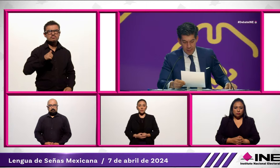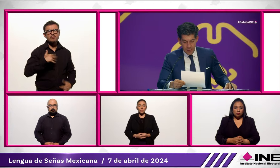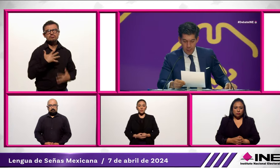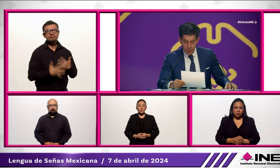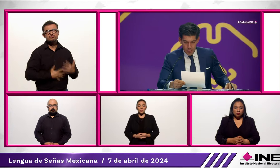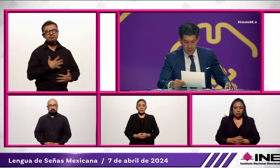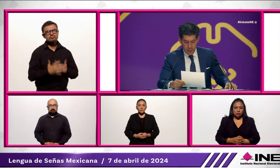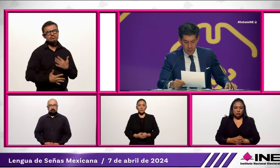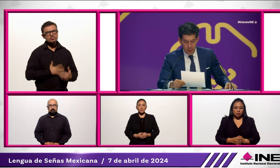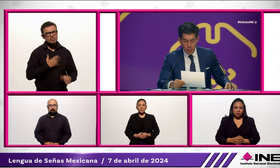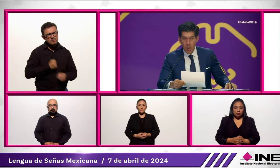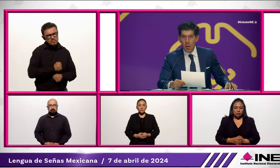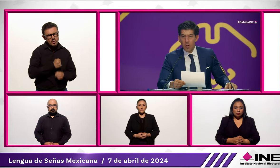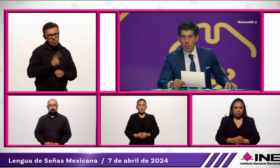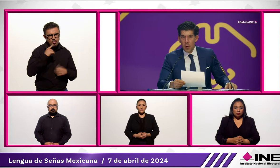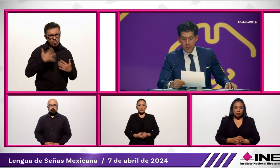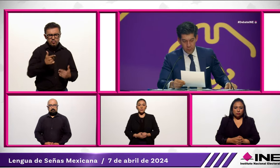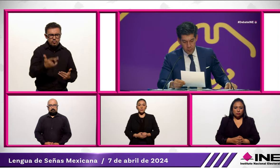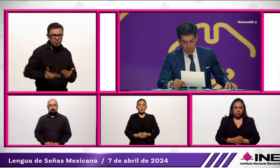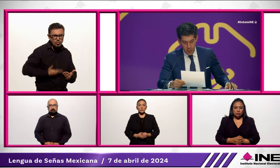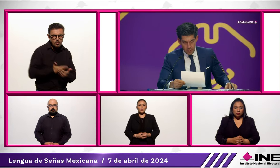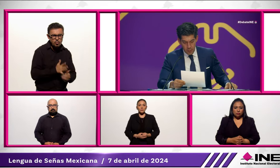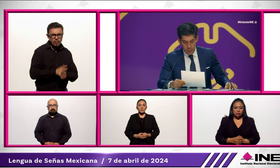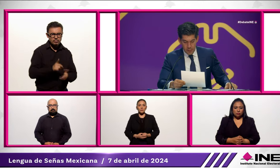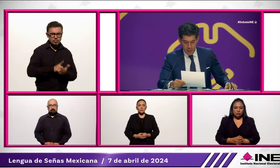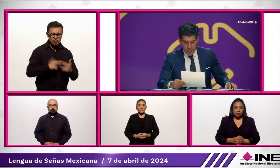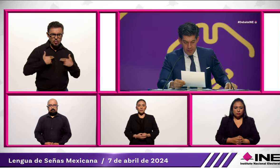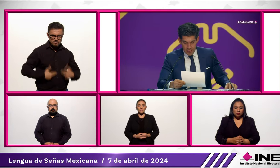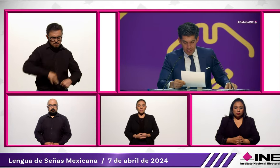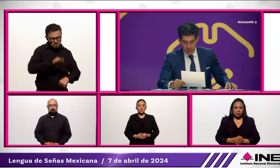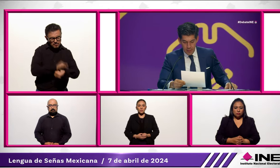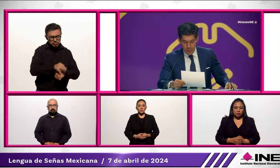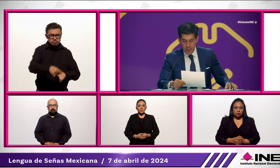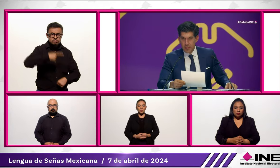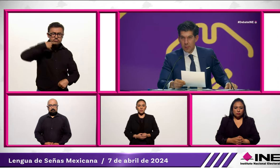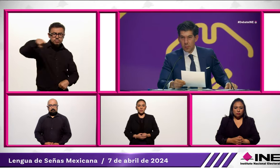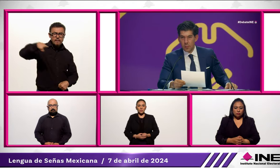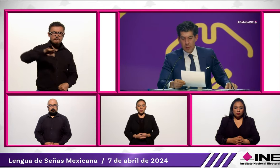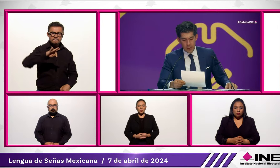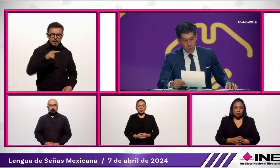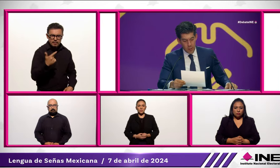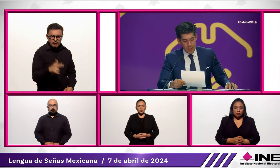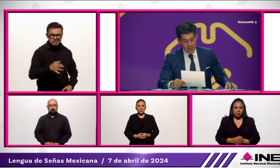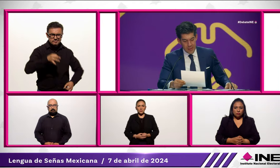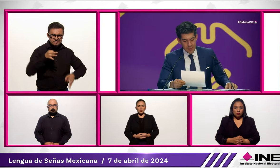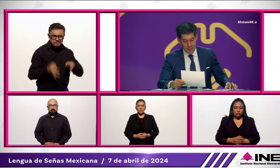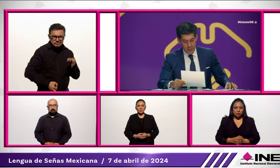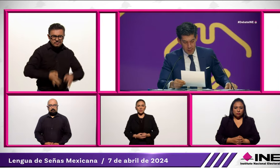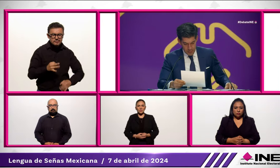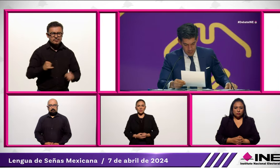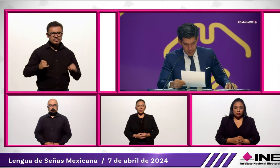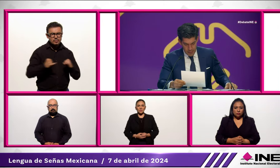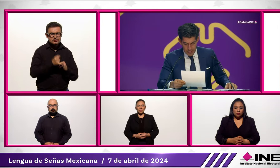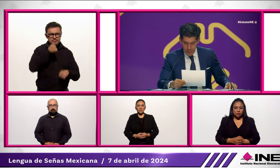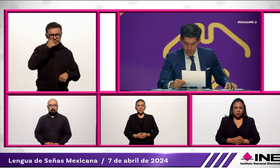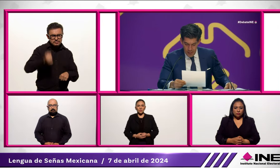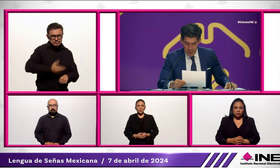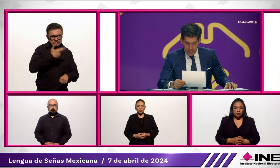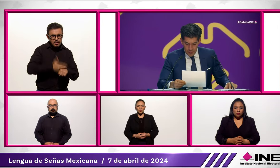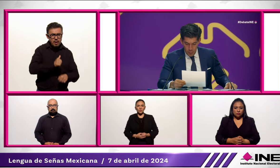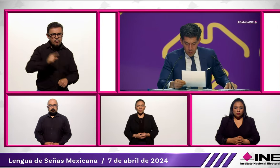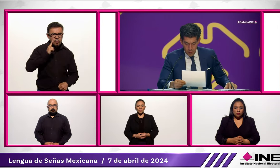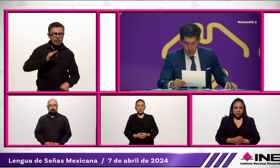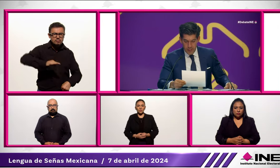las alertas de violencia de género no han funcionado, si las secretarías, institutos de las mujeres y las fiscalías